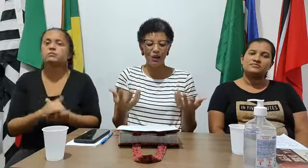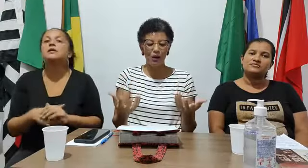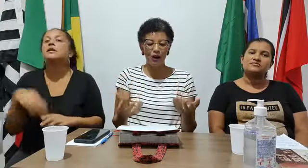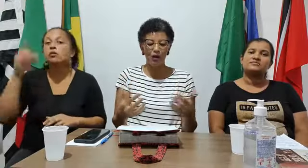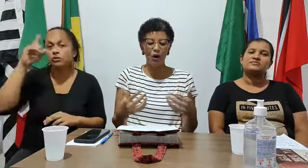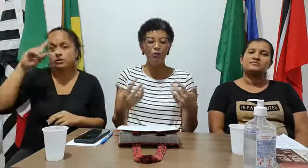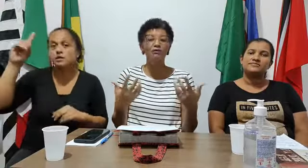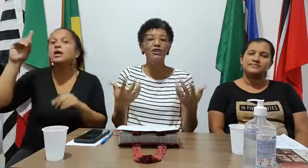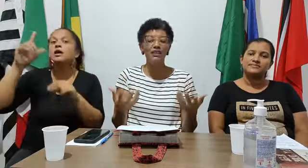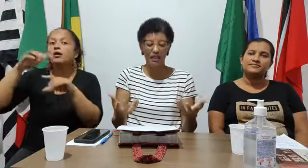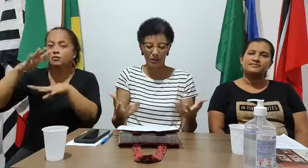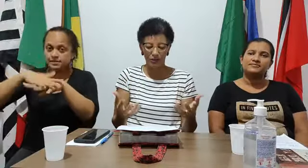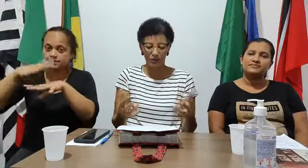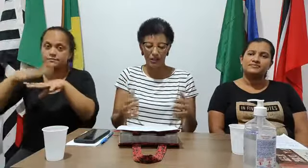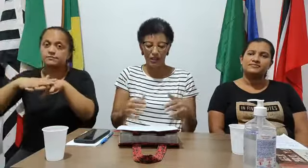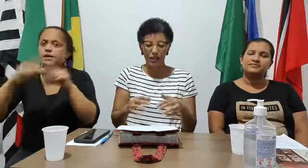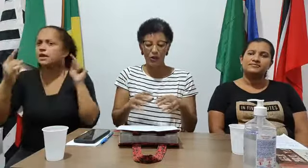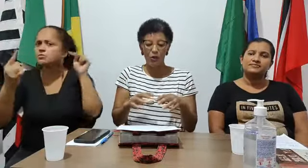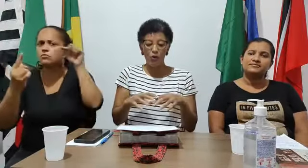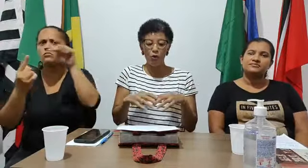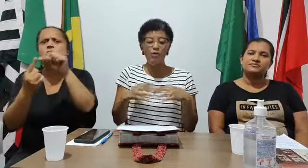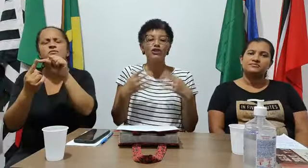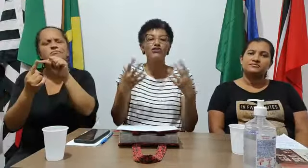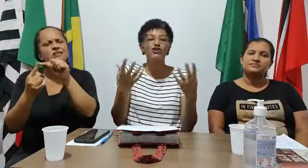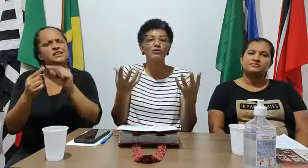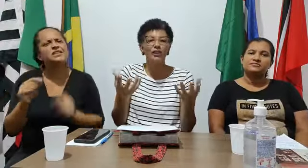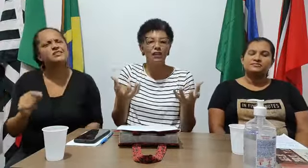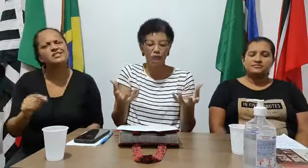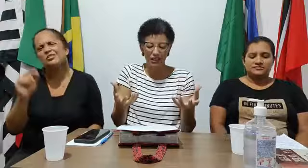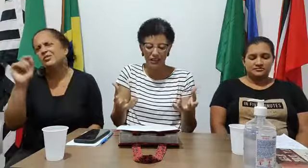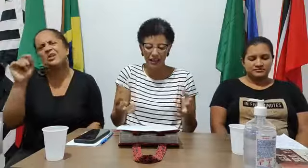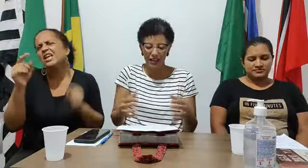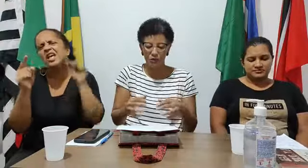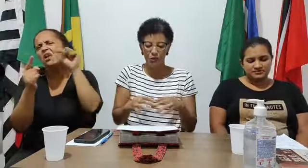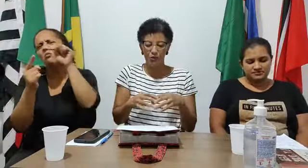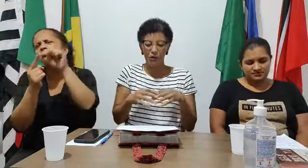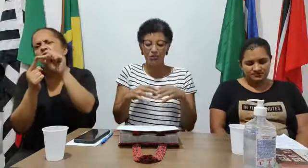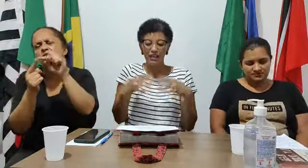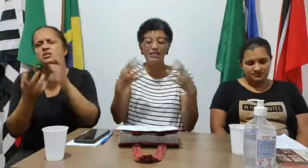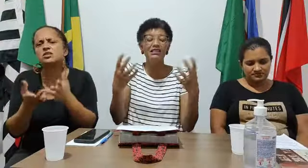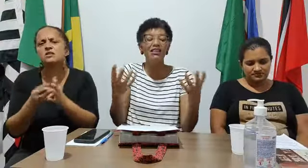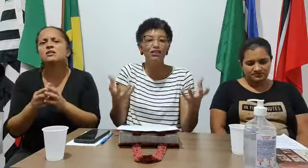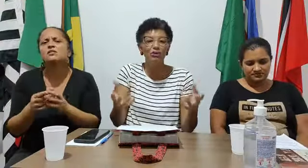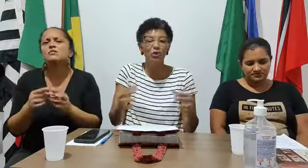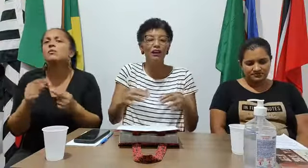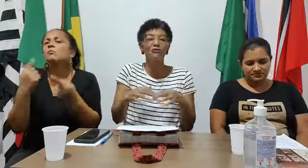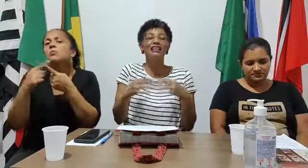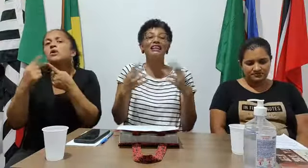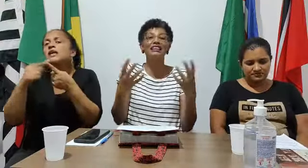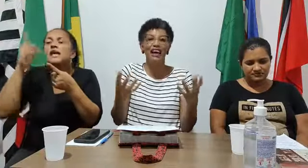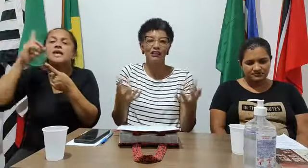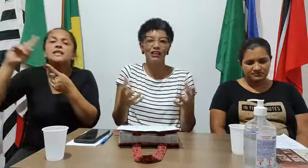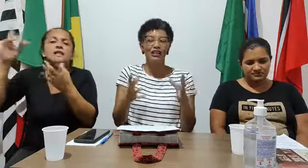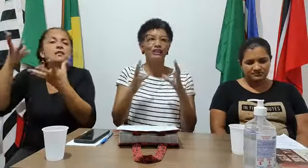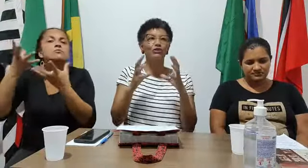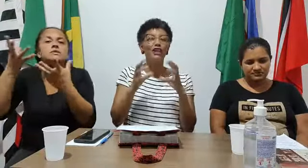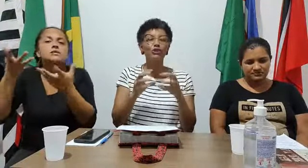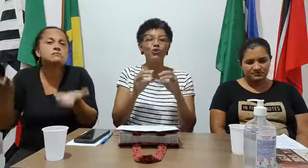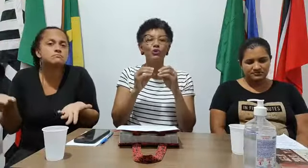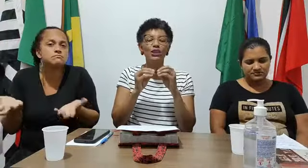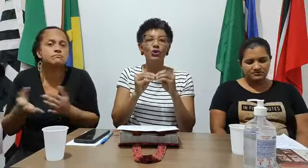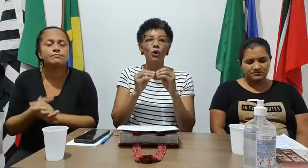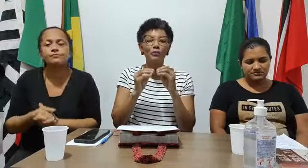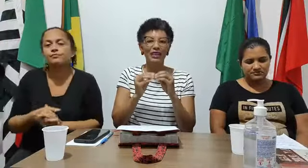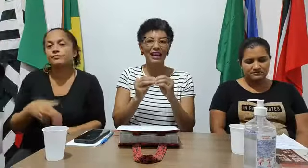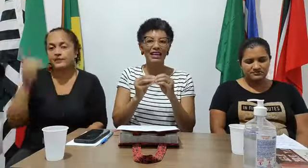pela qual algo foi criado. Qual o objetivo que aquilo foi criado? Qual é o desígnio? Qual é a finalidade? Então Deus,